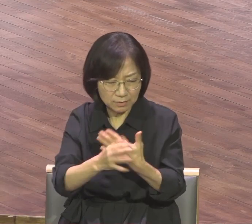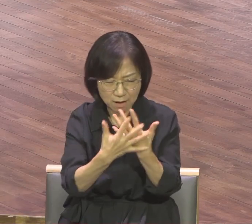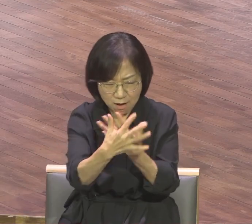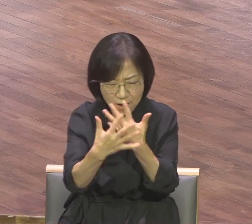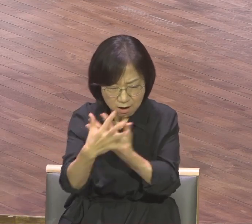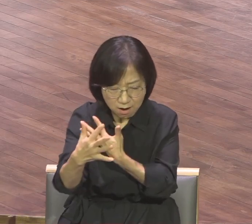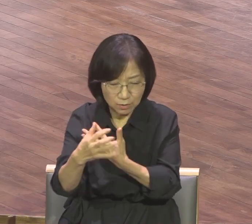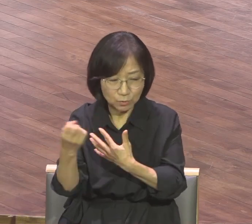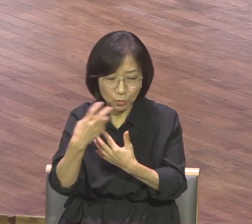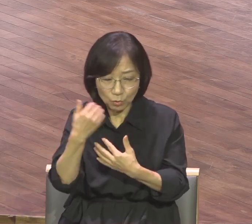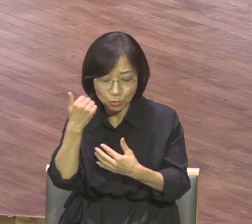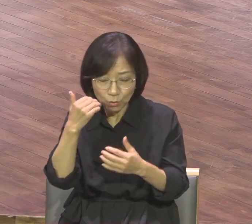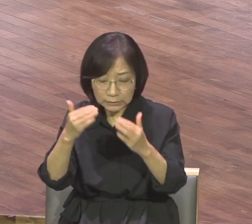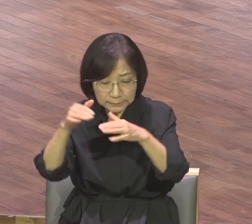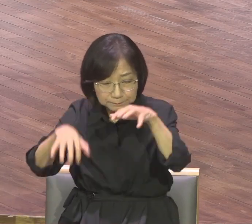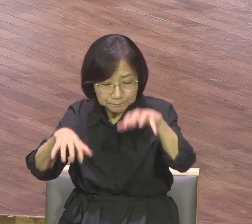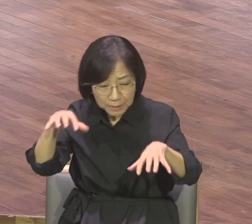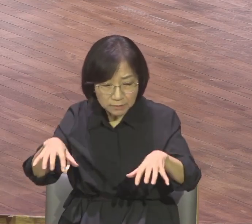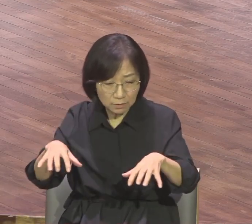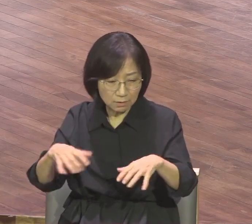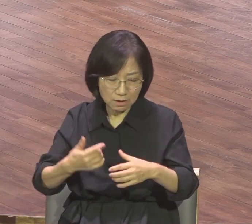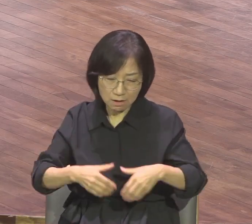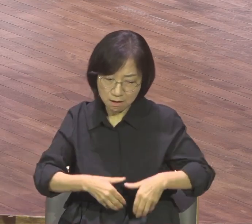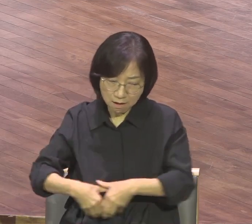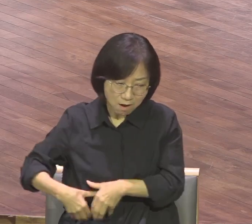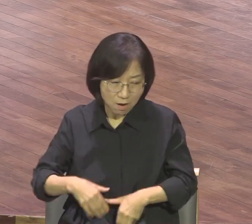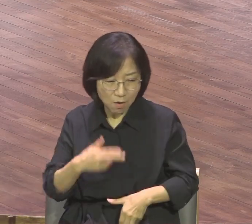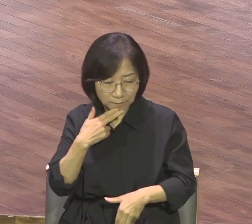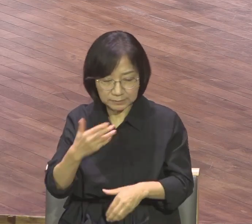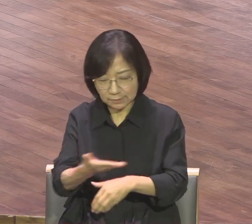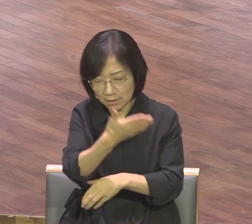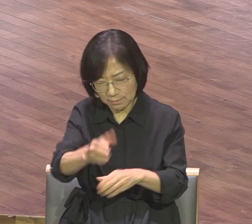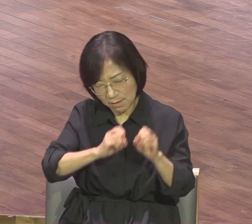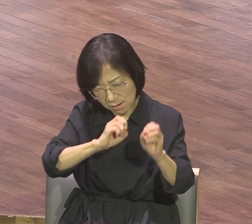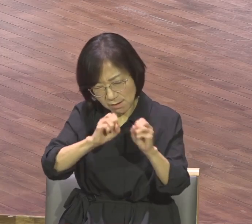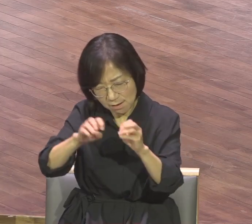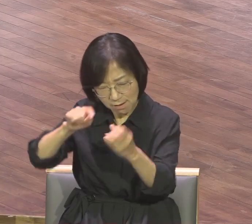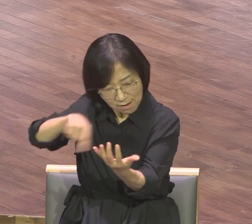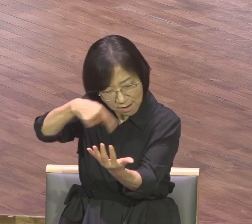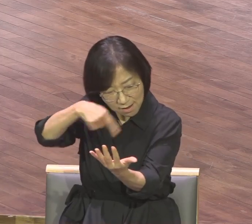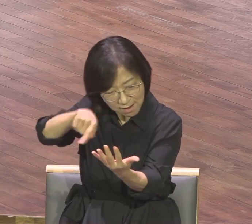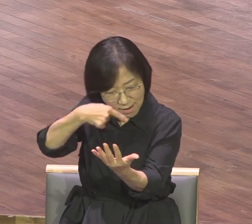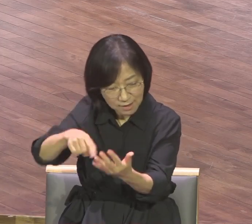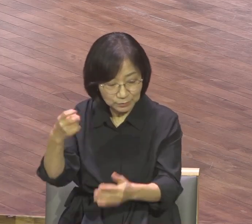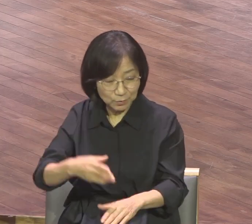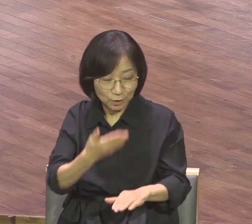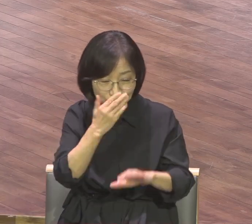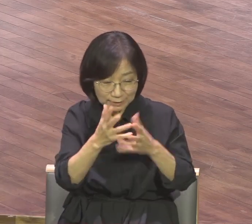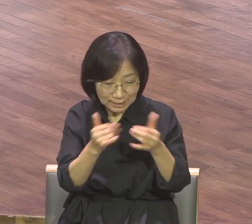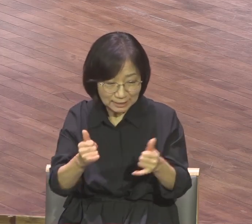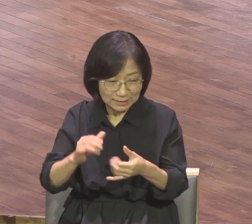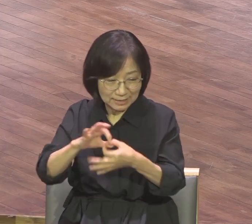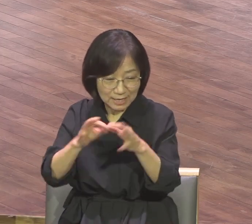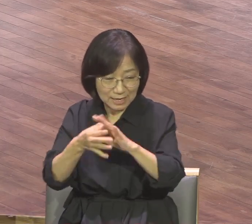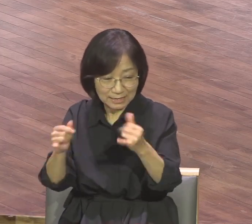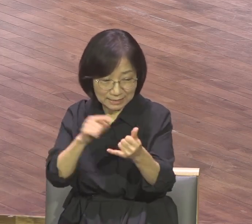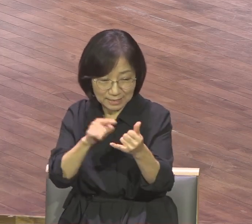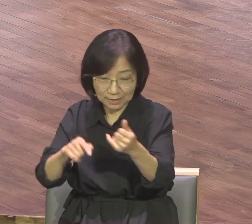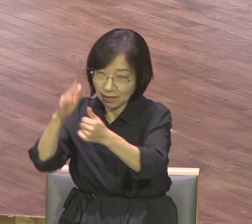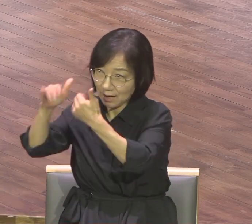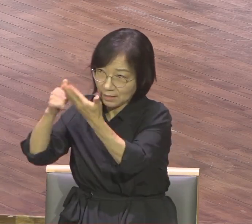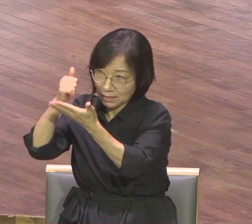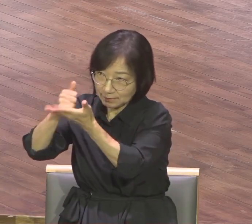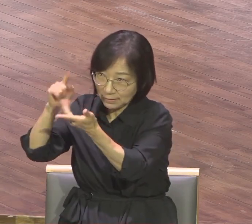앞에서나 각 집에서나 꺼리낌 없이 여러분에게 전하여 가르치고 유대인과 헬라인들에게 하나님께 대한